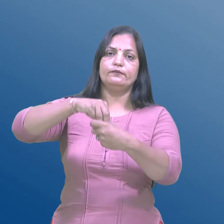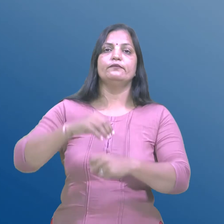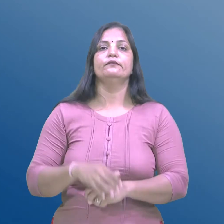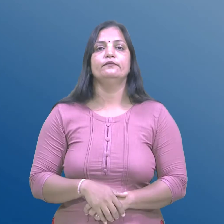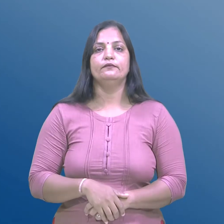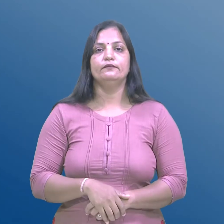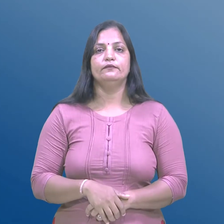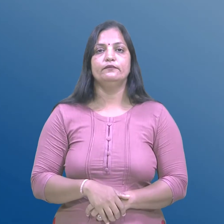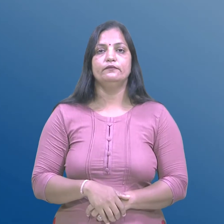વાય